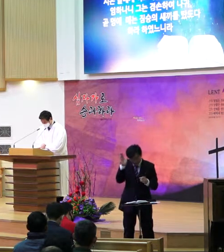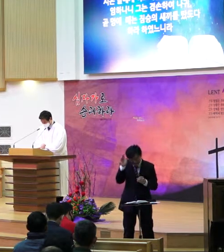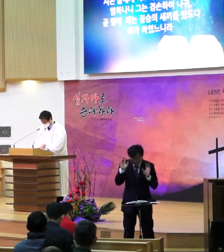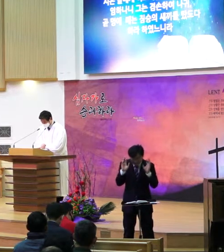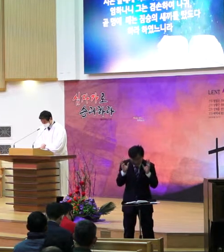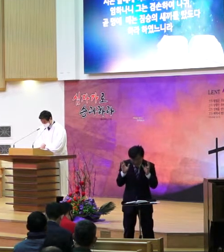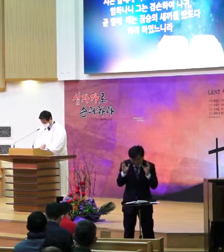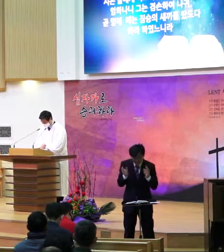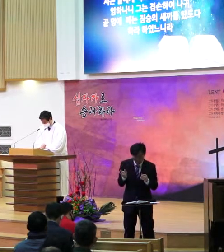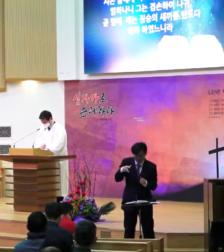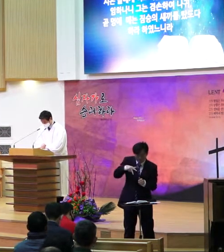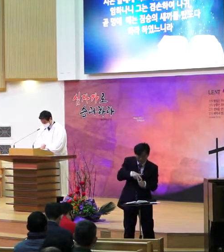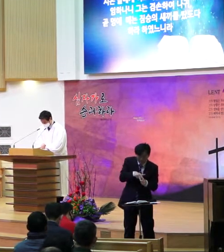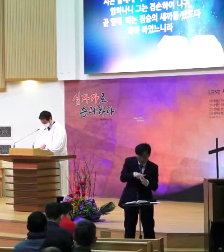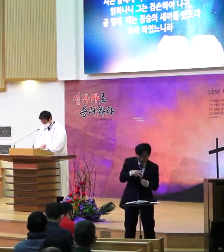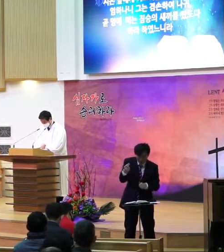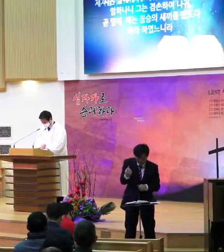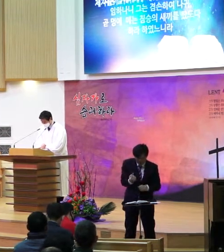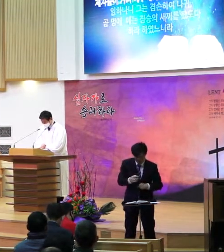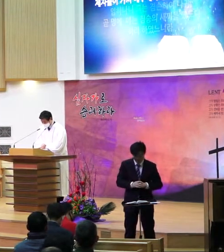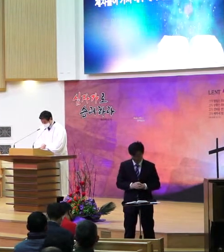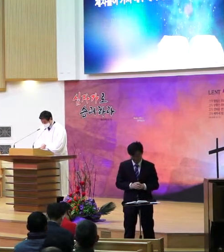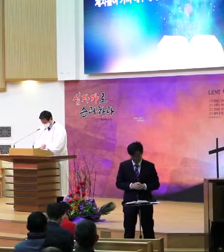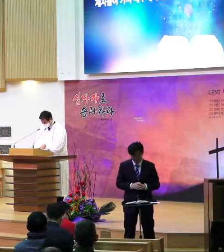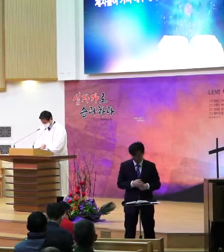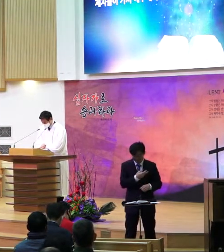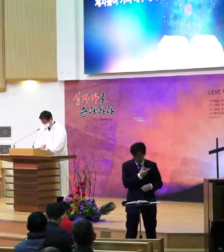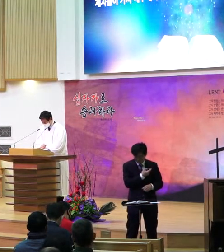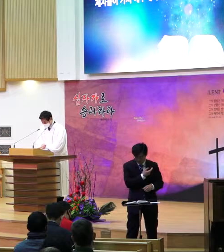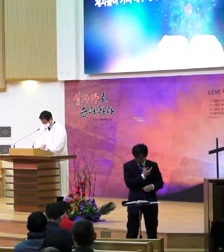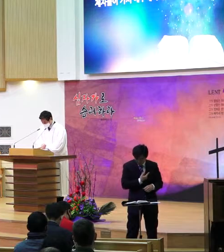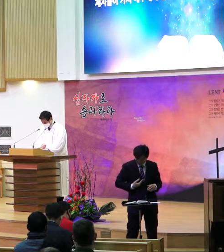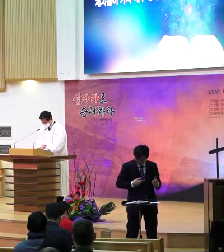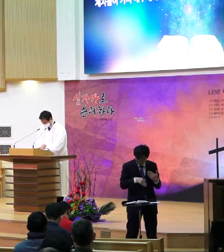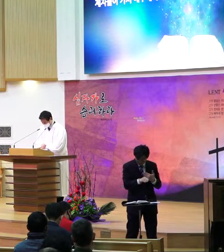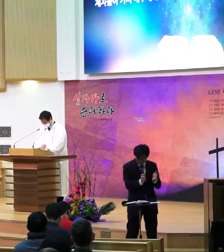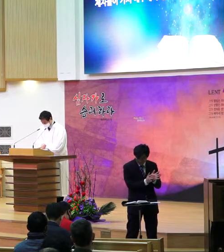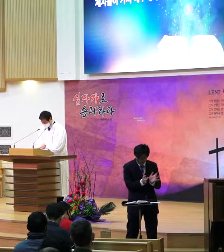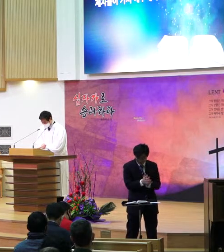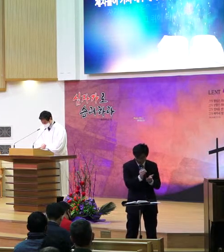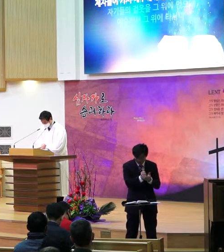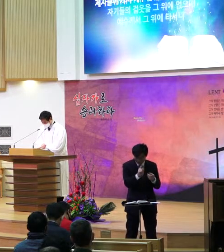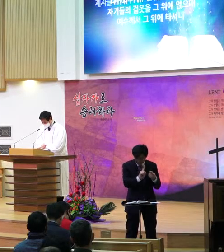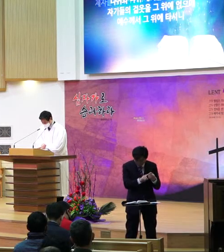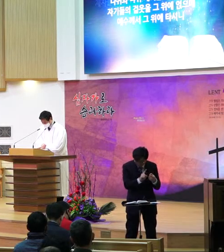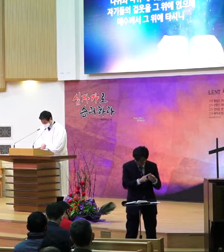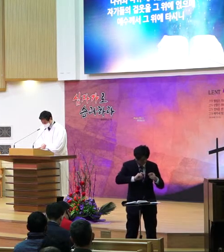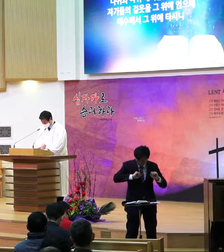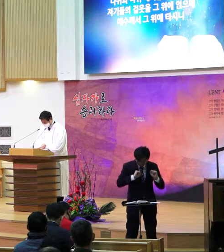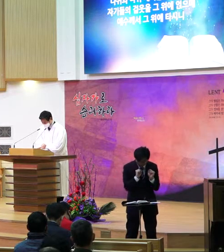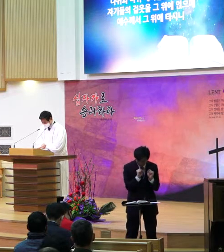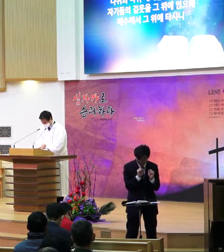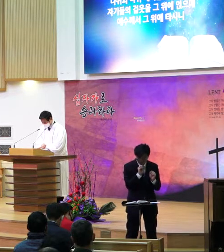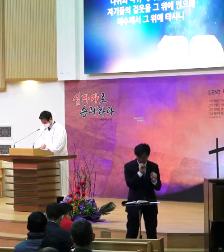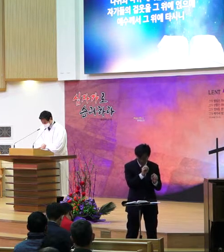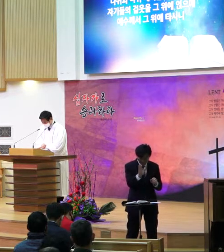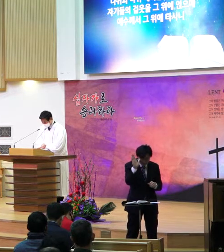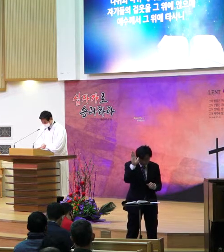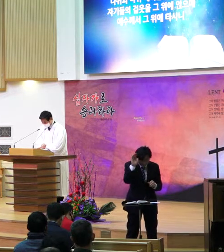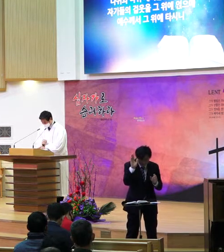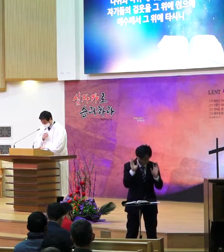짐승의 새끼를 탔도다 하라 하였느니라. 제자들이 가서 예수께서 명하신 대로 하여 나귀와 나귀 새끼를 끌고